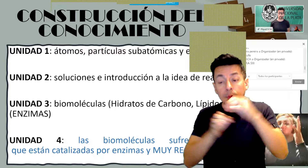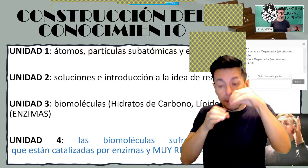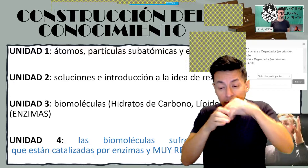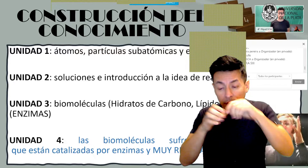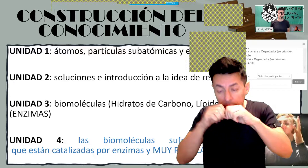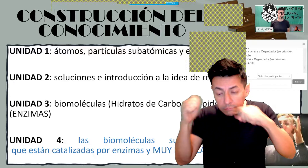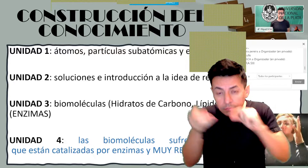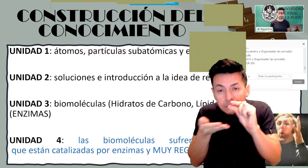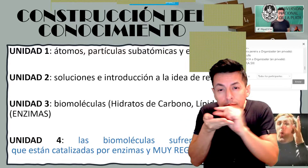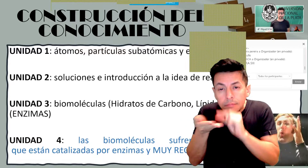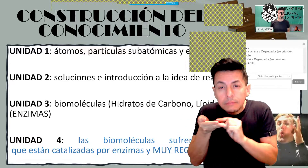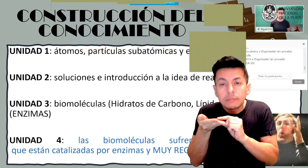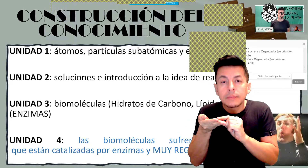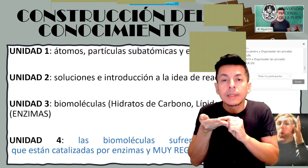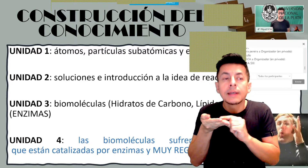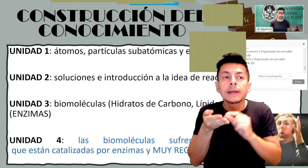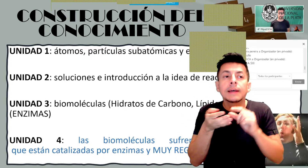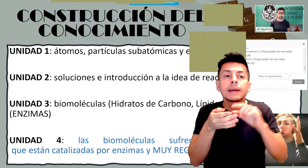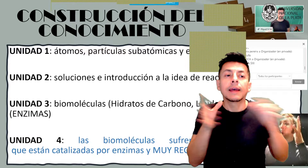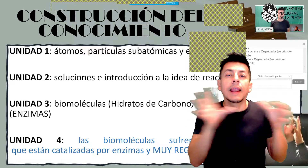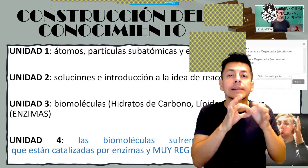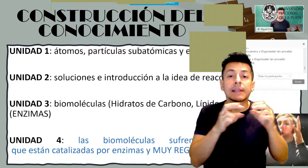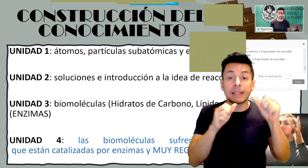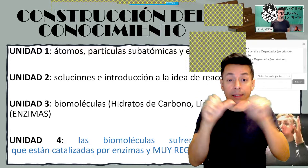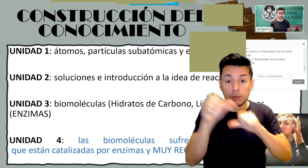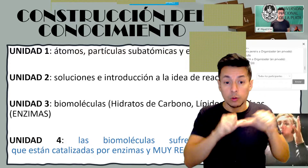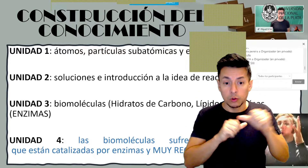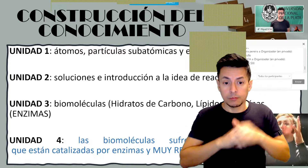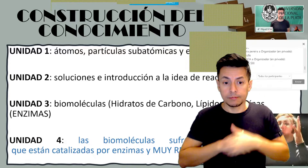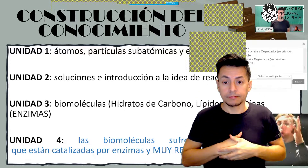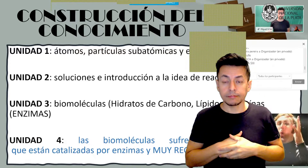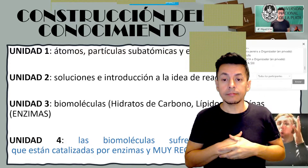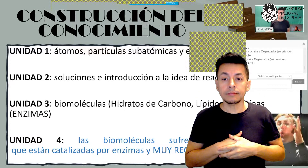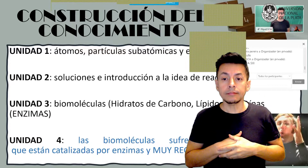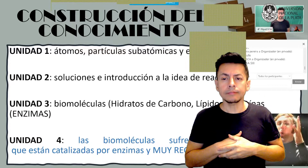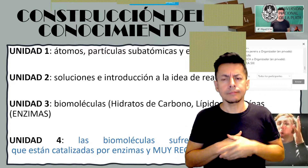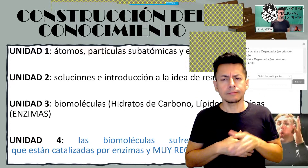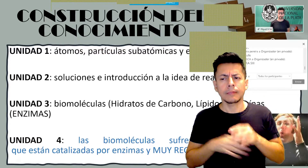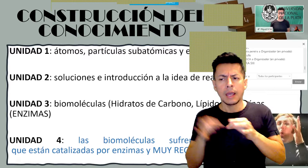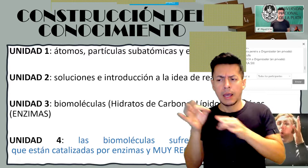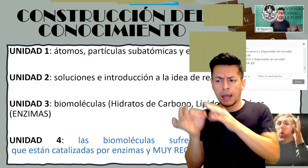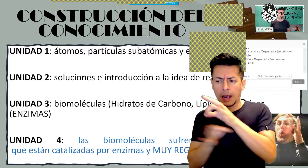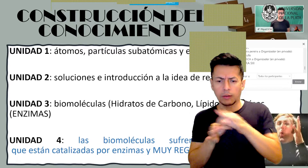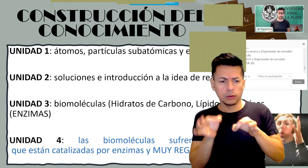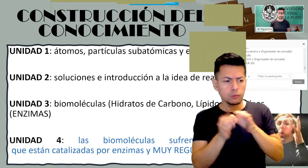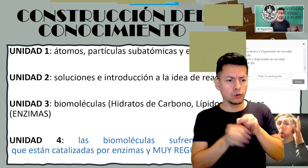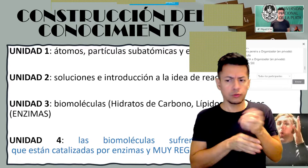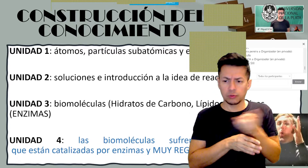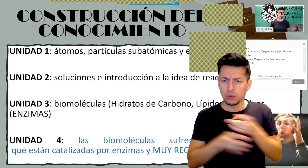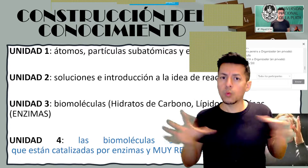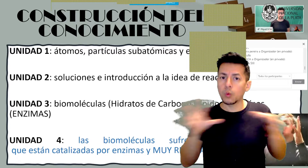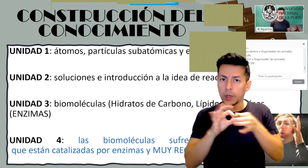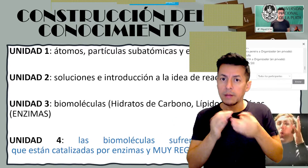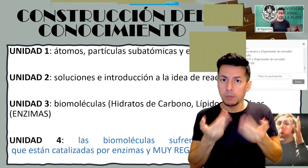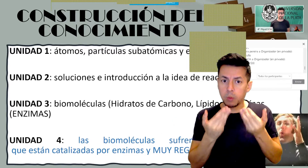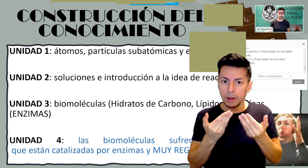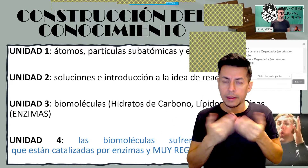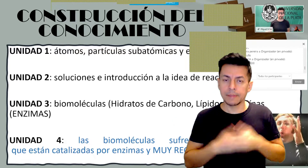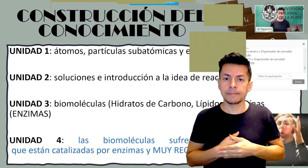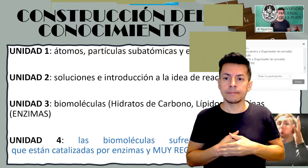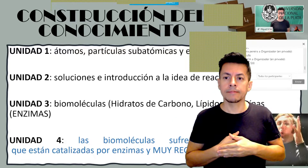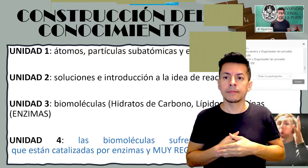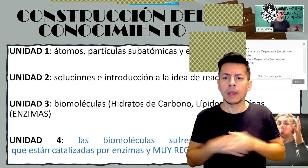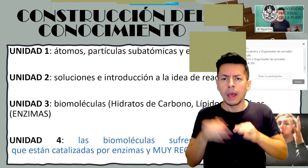enlaces químicos, ¿sí? Es decir, vimos cómo se unen los átomos entre sí y cómo están formados esos átomos